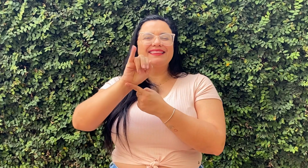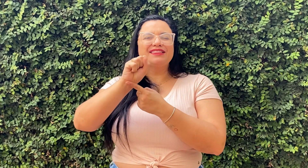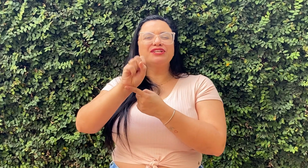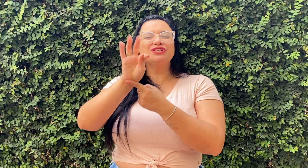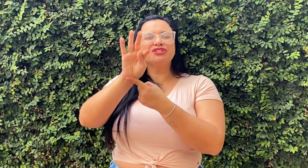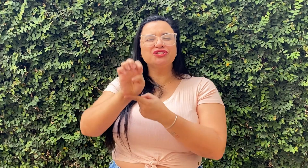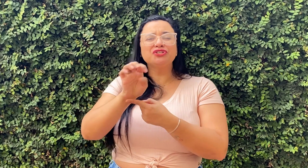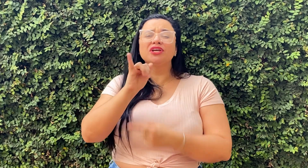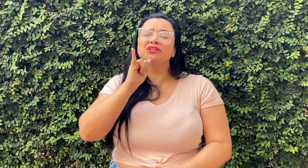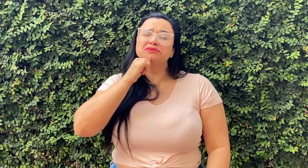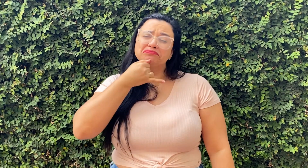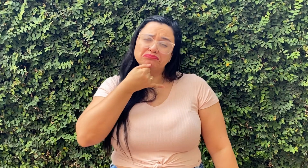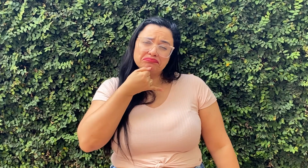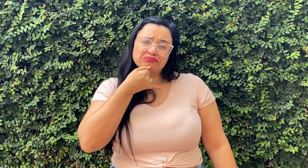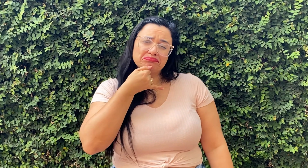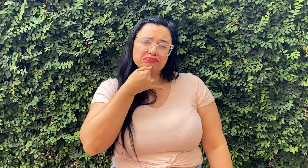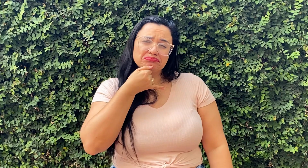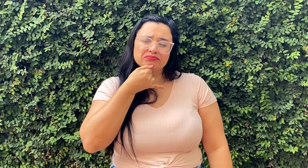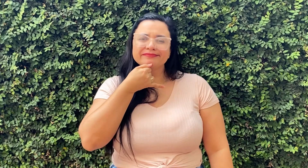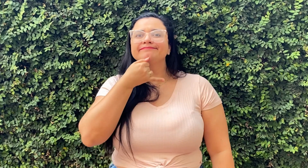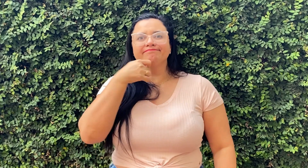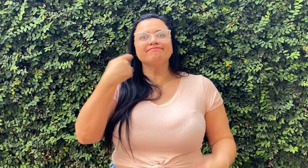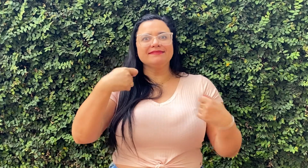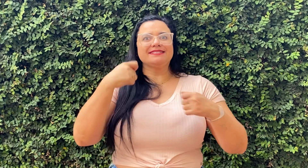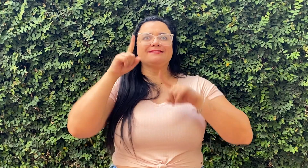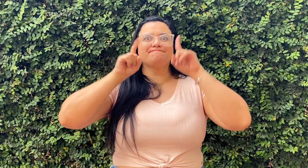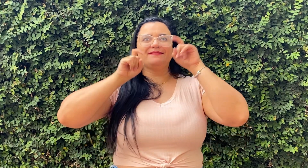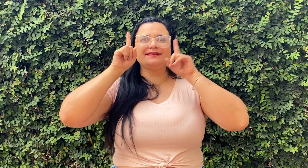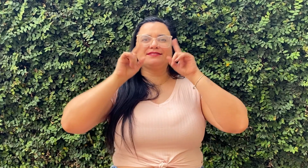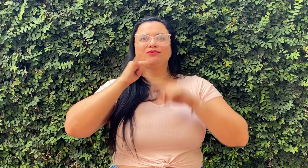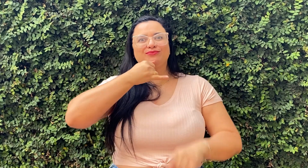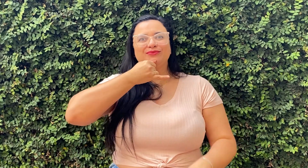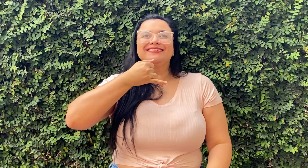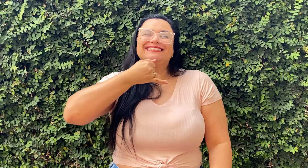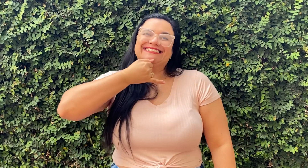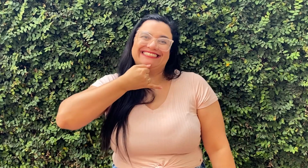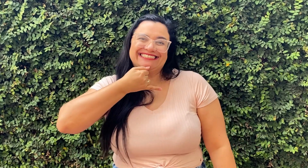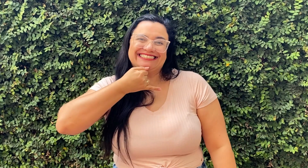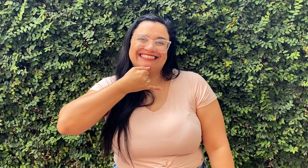se eu fizer também o triste, com uma expressão de alegre,